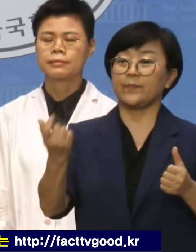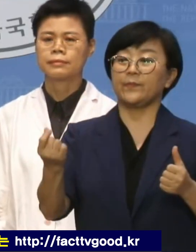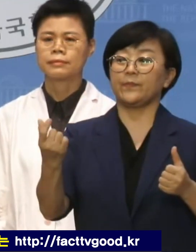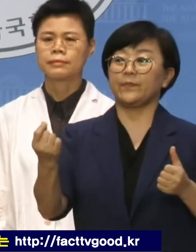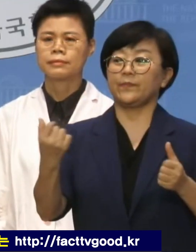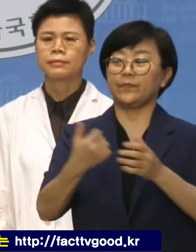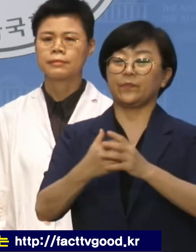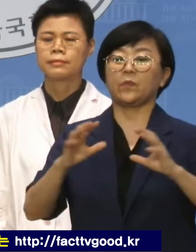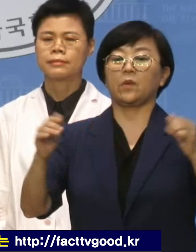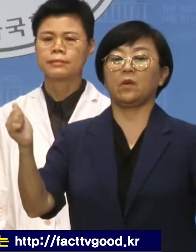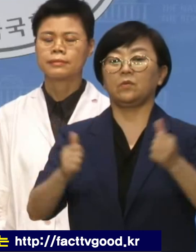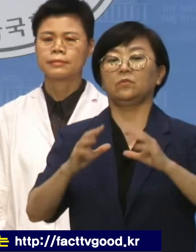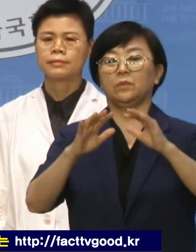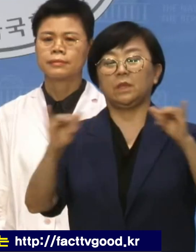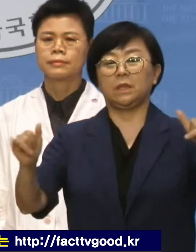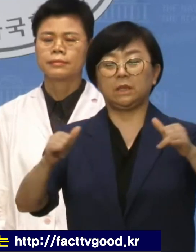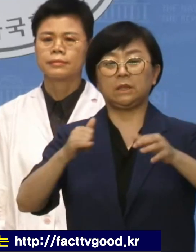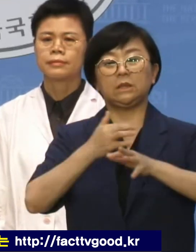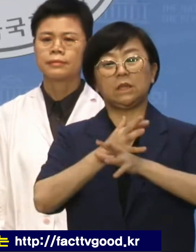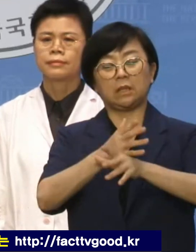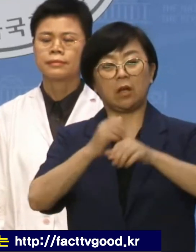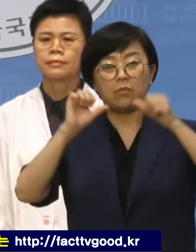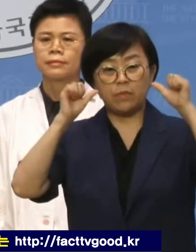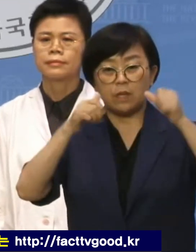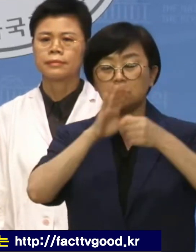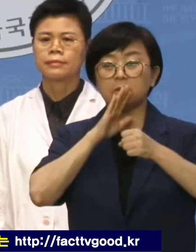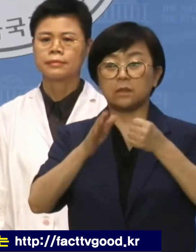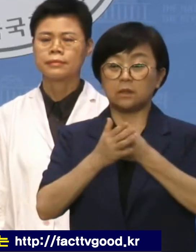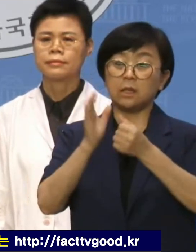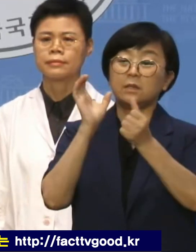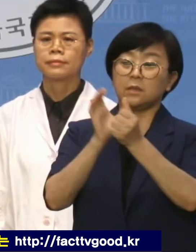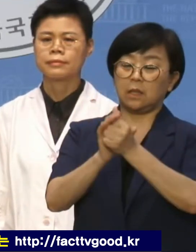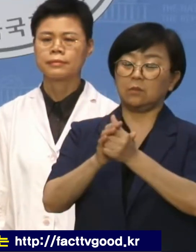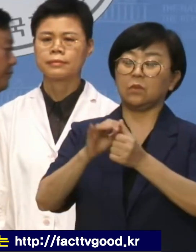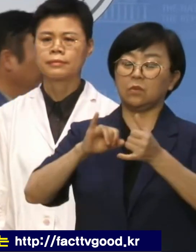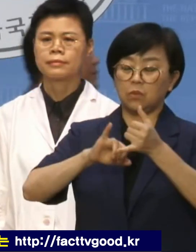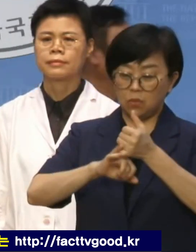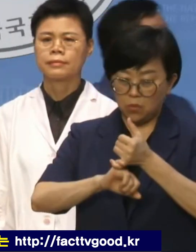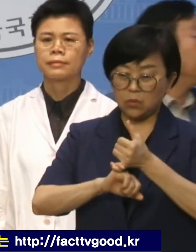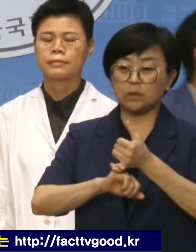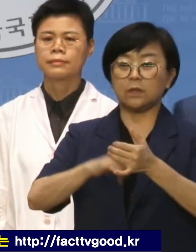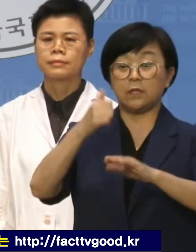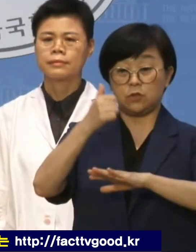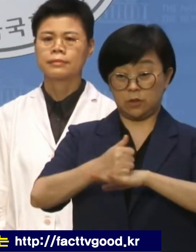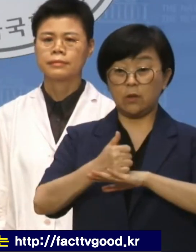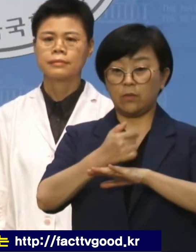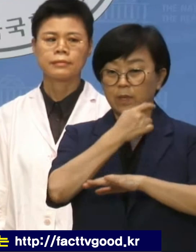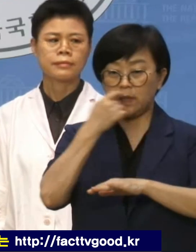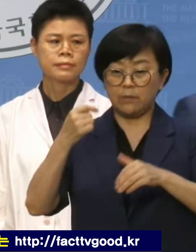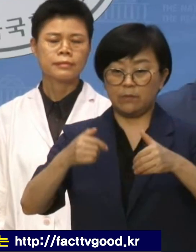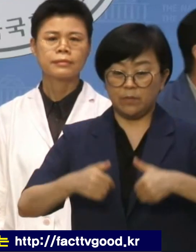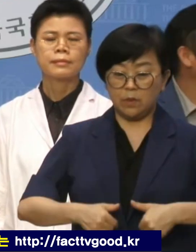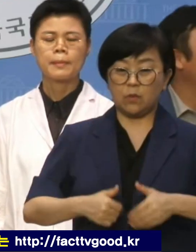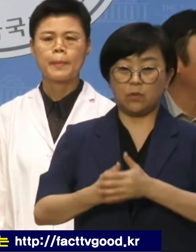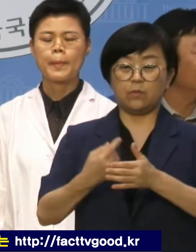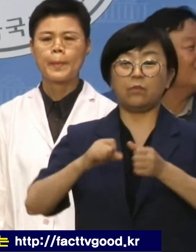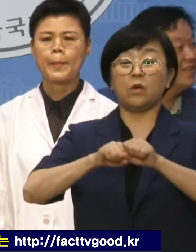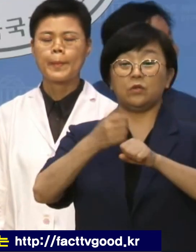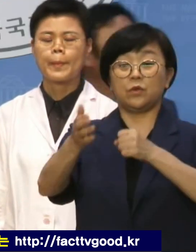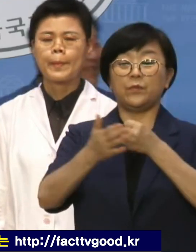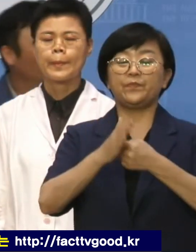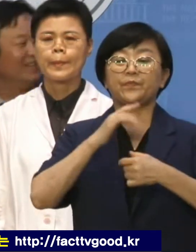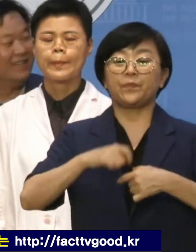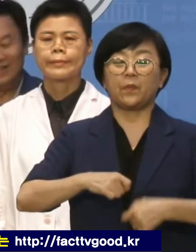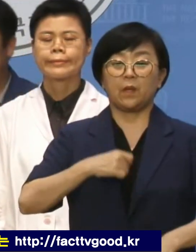한 것이며 국회와 국민을 농락한 것입니다. 이에 대한 책임 역시 반드시 물어야 할 것입니다. 진실을 역사 앞에